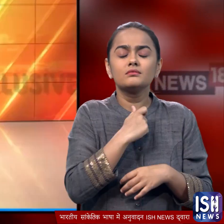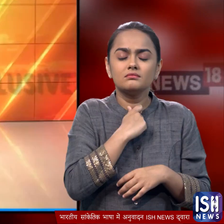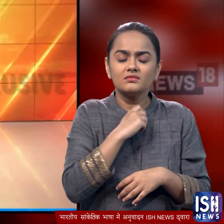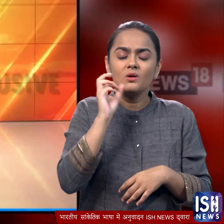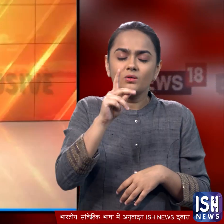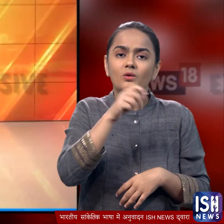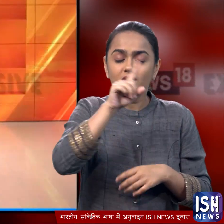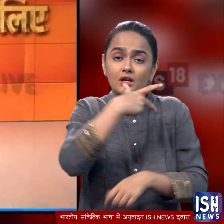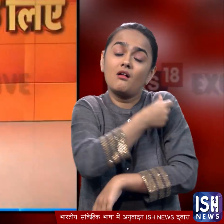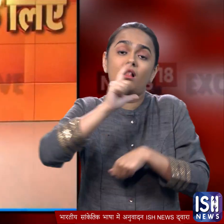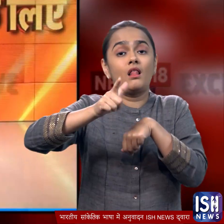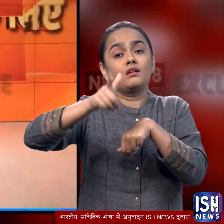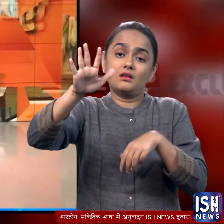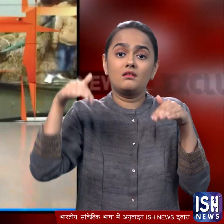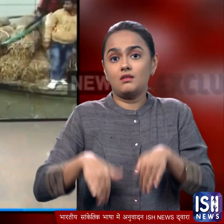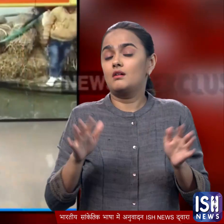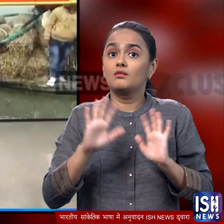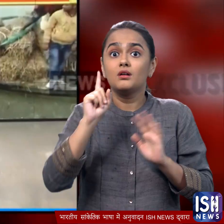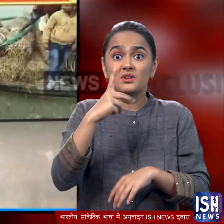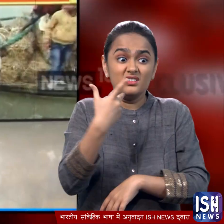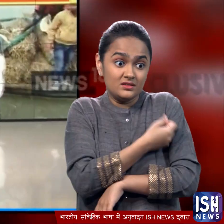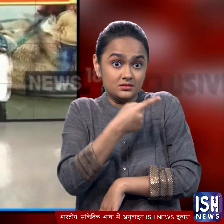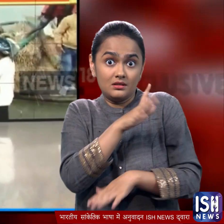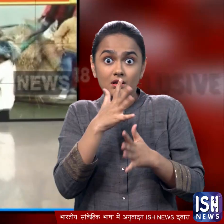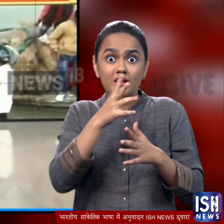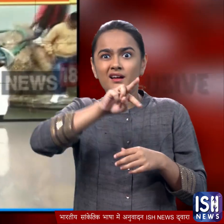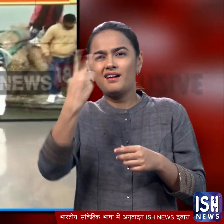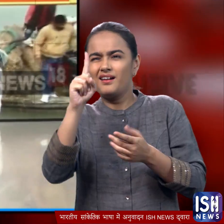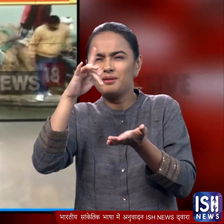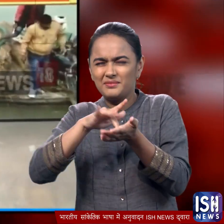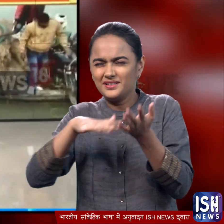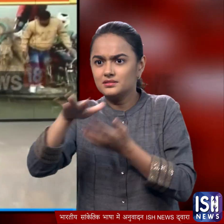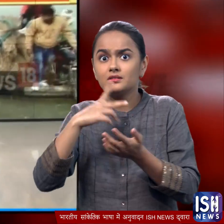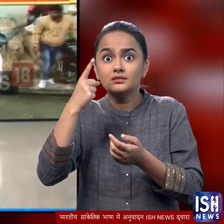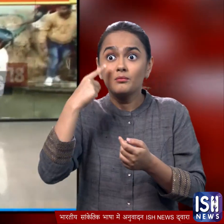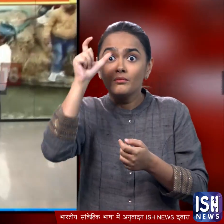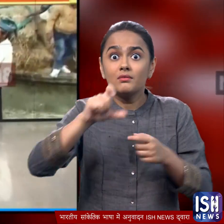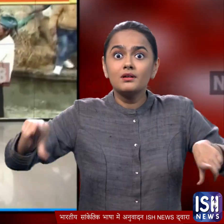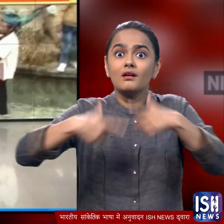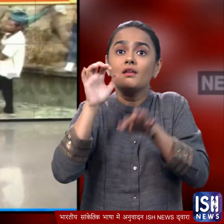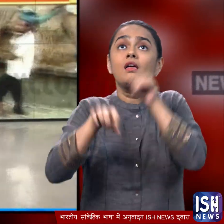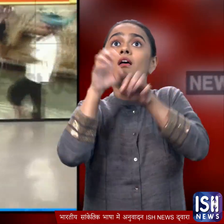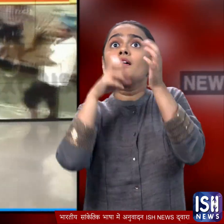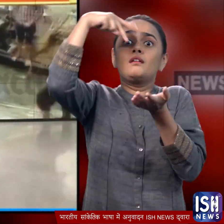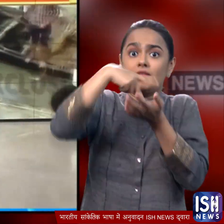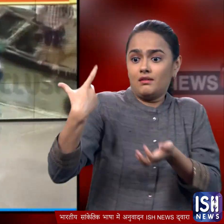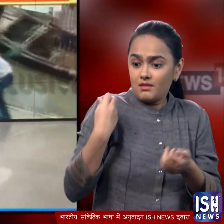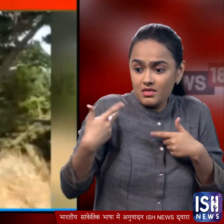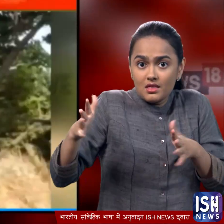कि वो बाद में कोरोना का टीका लगवा लेगा, लेकिन वैक्सीन से बचने के लिए बलिया के एक दूसरे इलाके में तो एक आदमी पेड़ पर ही चढ़ गया,